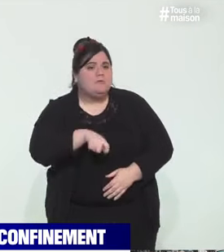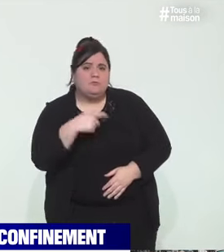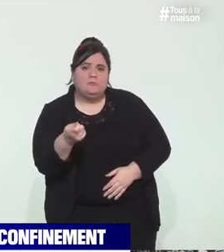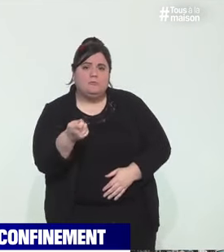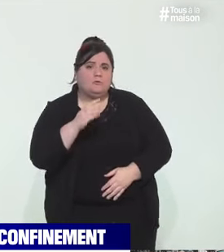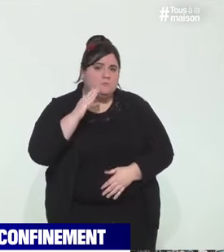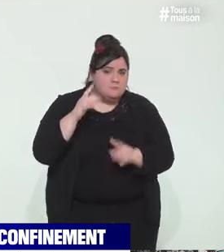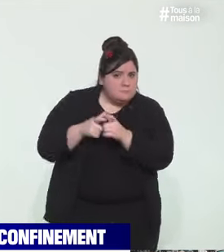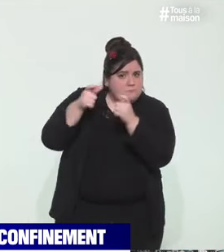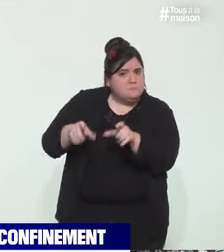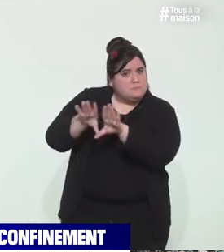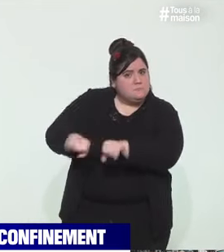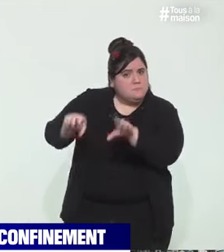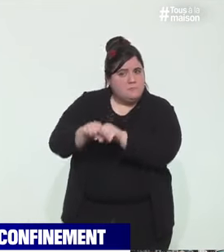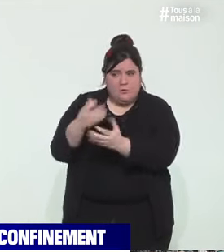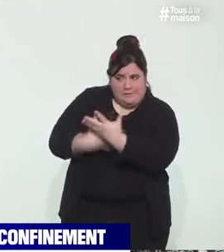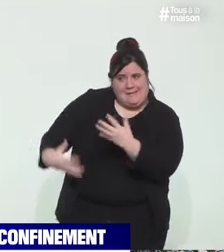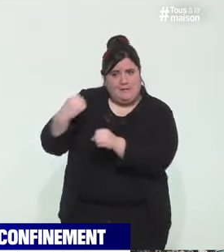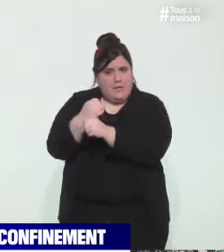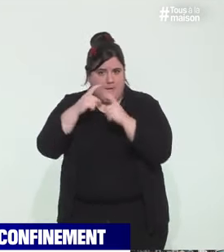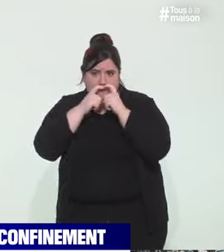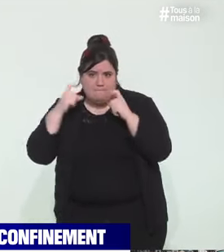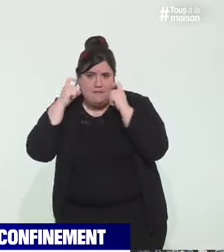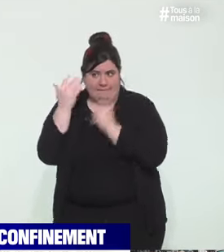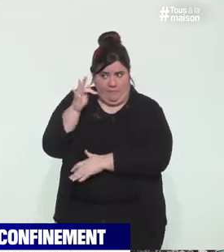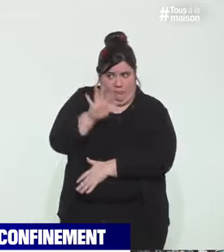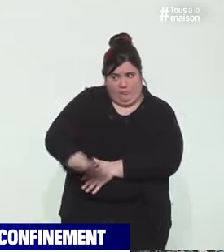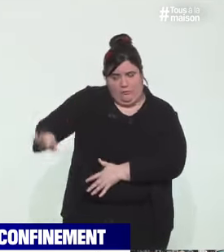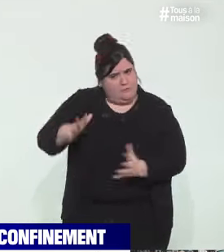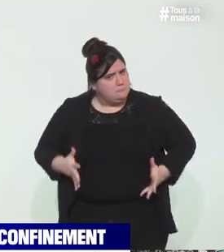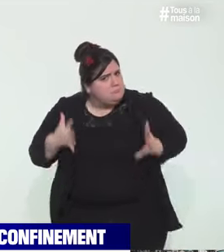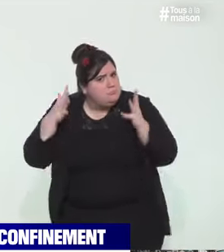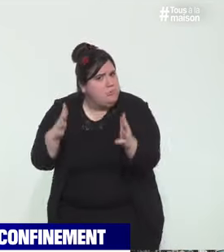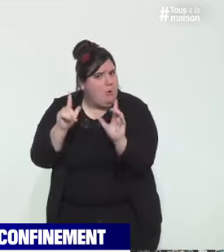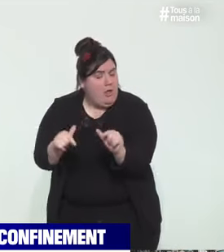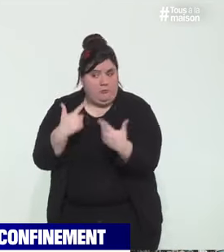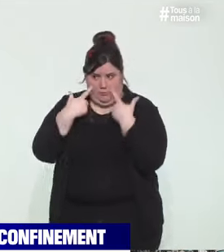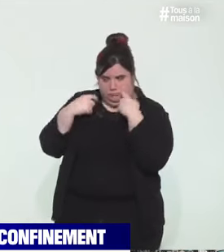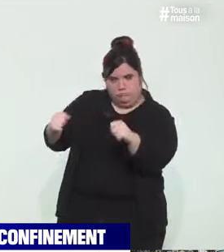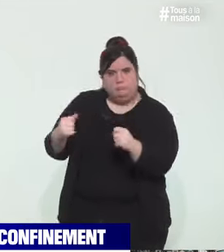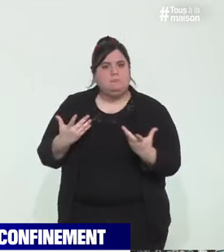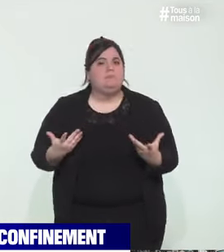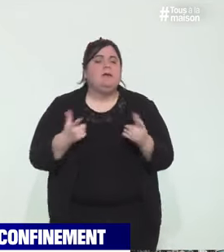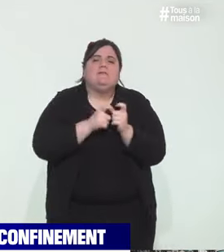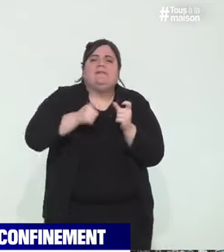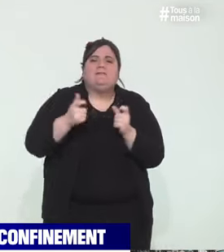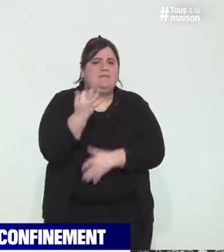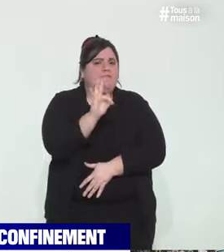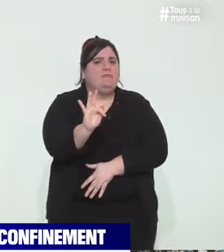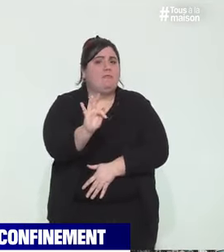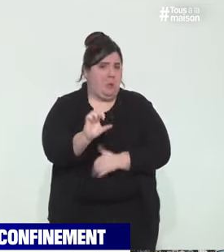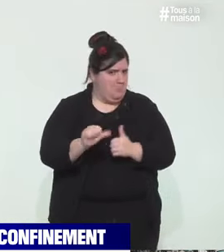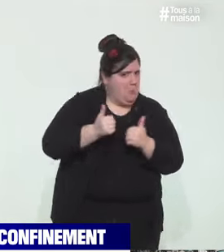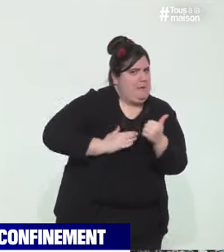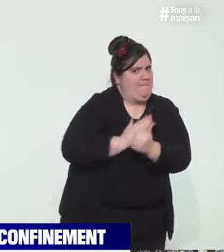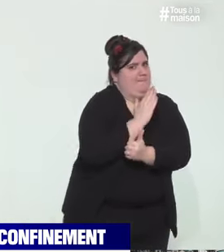des fabricants français de masques que je souhaite remercier. Vous savez que l'industrie française s'est illustrée d'abord dans sa capacité à multiplier